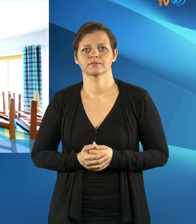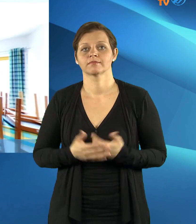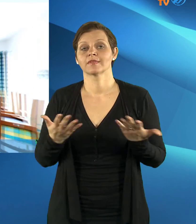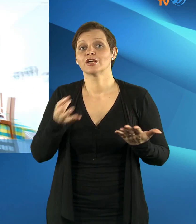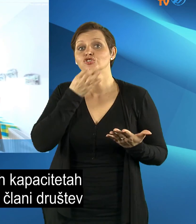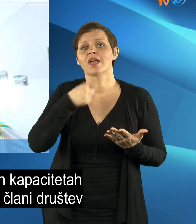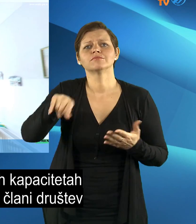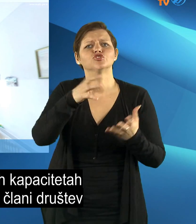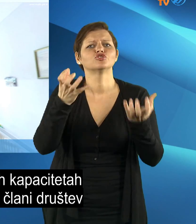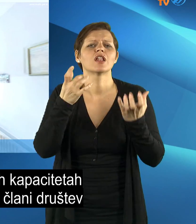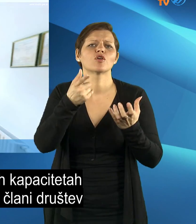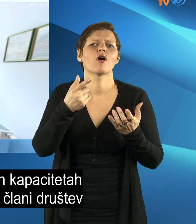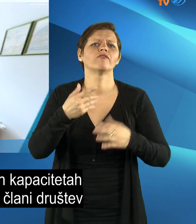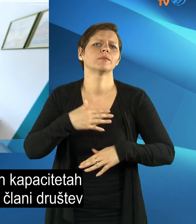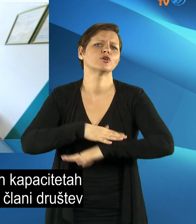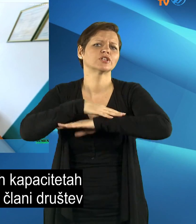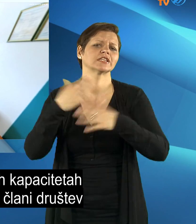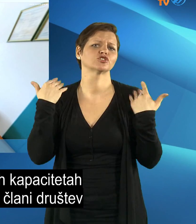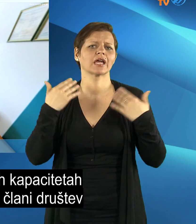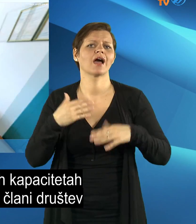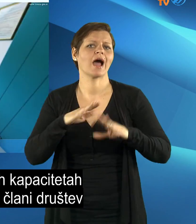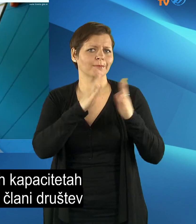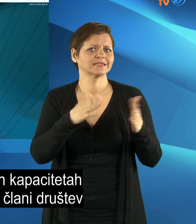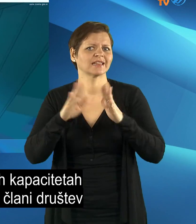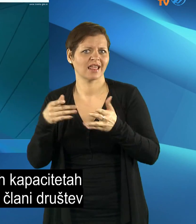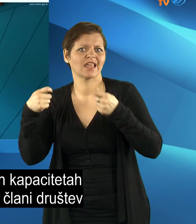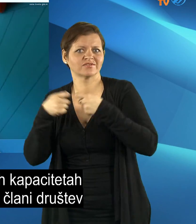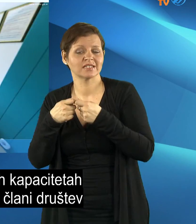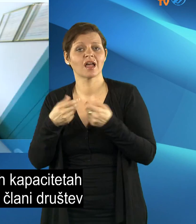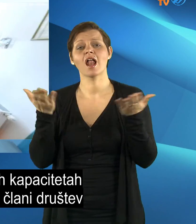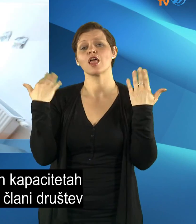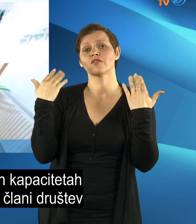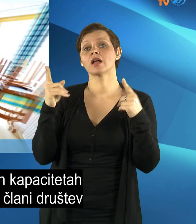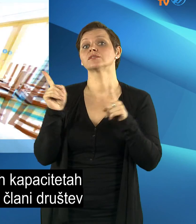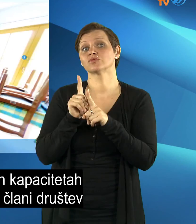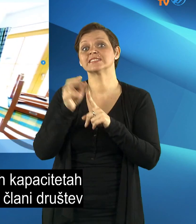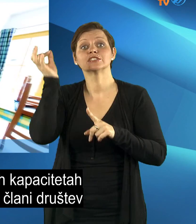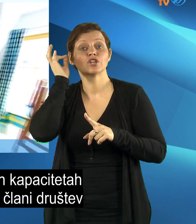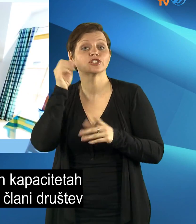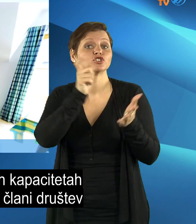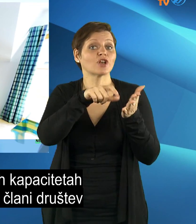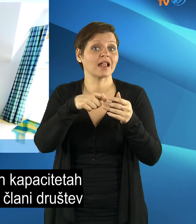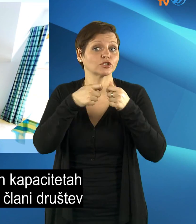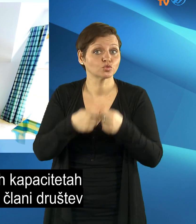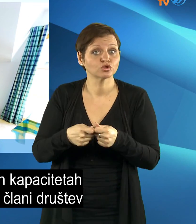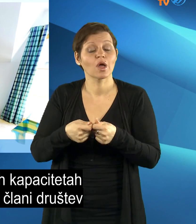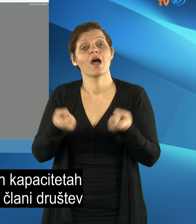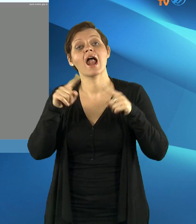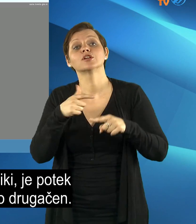Če želijo v počitniških kapacitetah zveze letovati slišeči člani društev ali zunanji uporabniki,